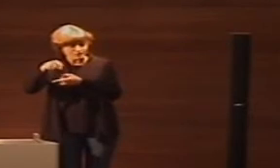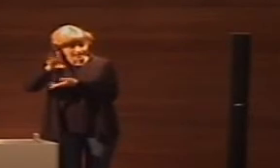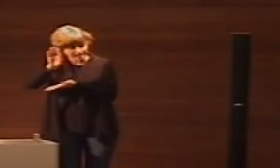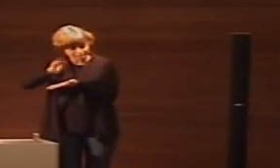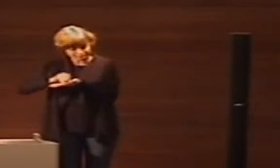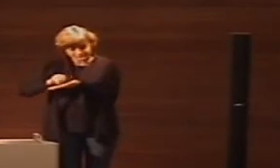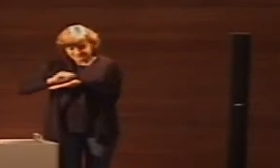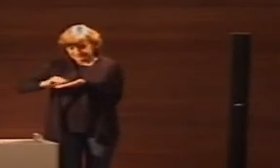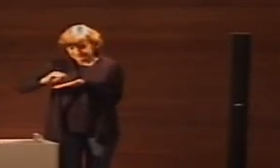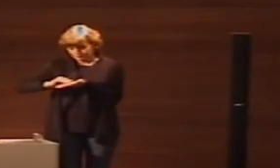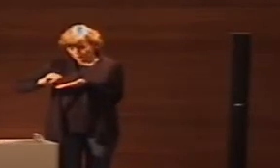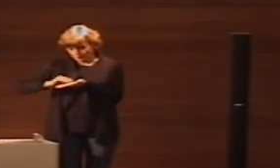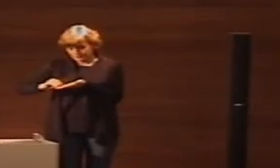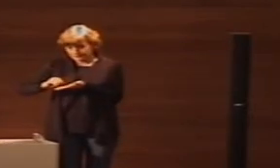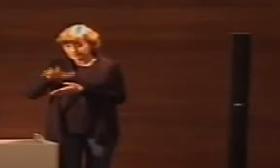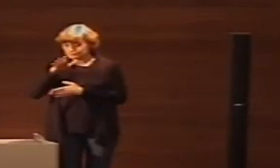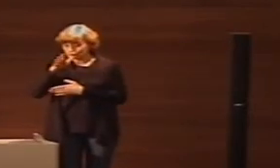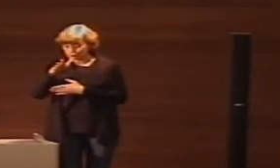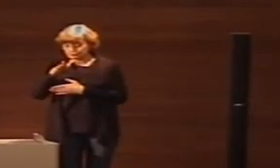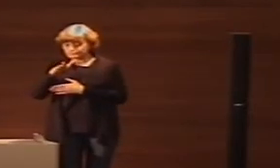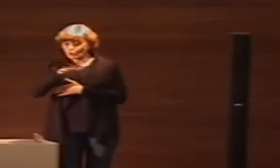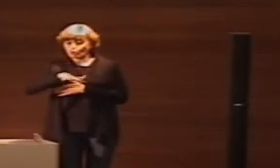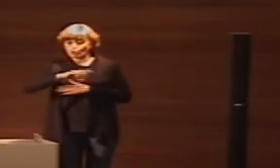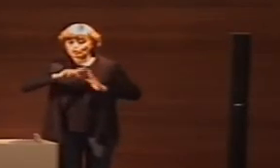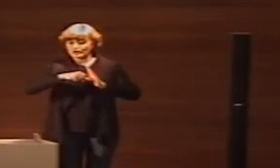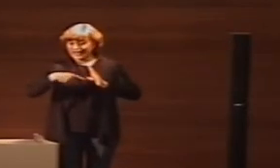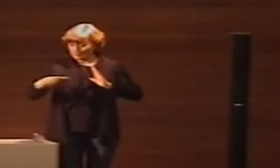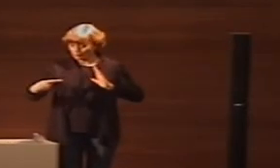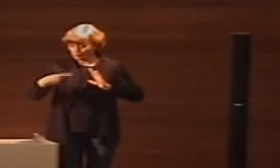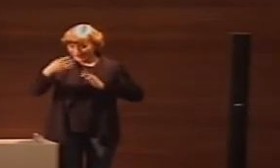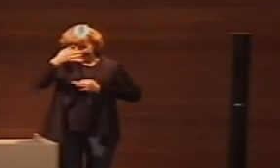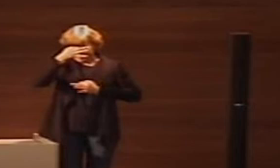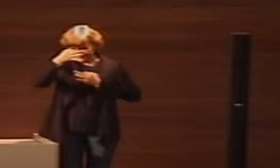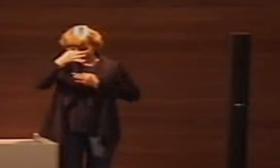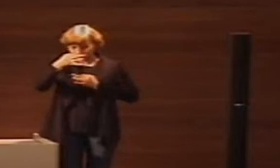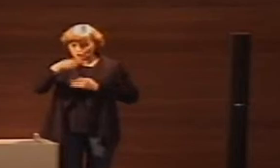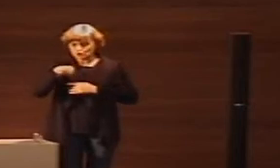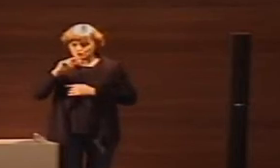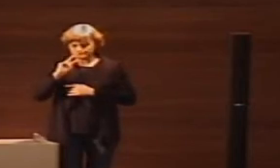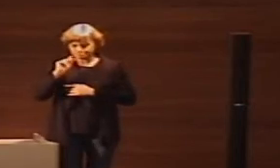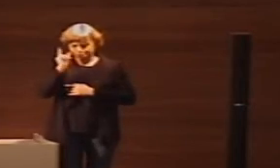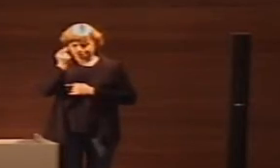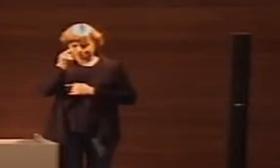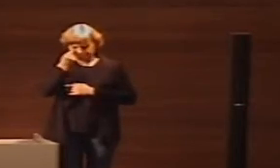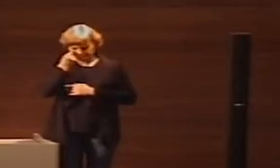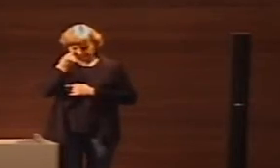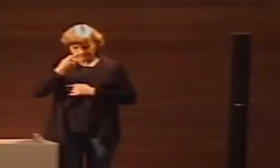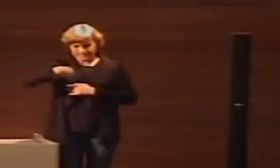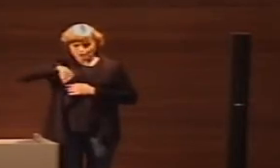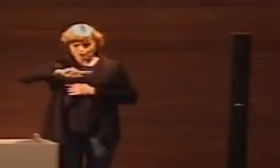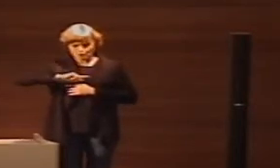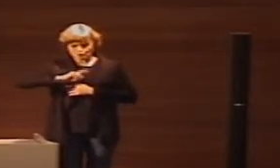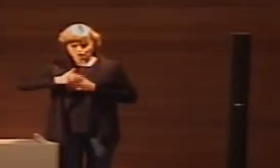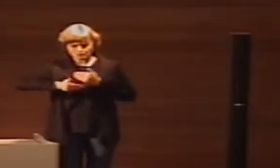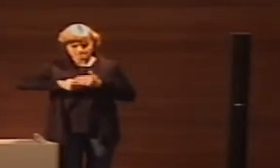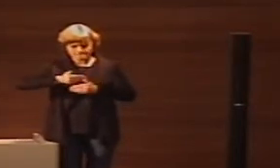Porque en muchos casos en Gipuzkoa concretamente vamos marcha atrás. Porque aquí quien